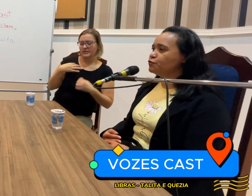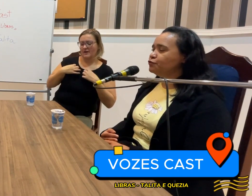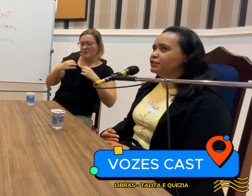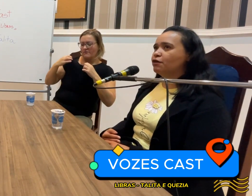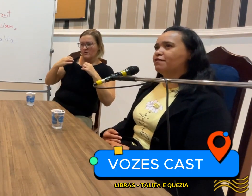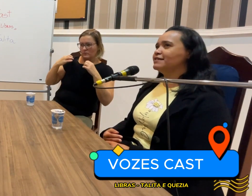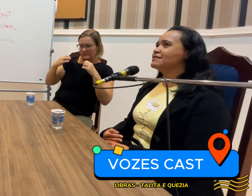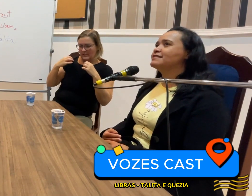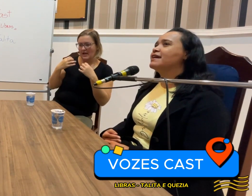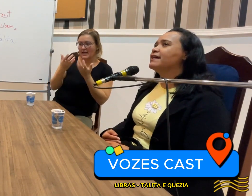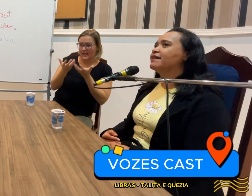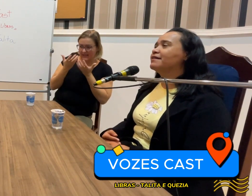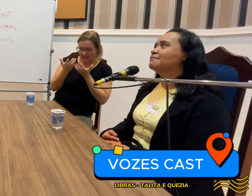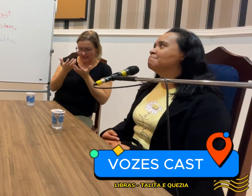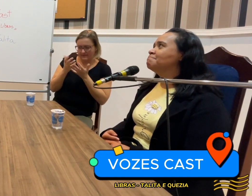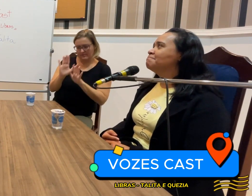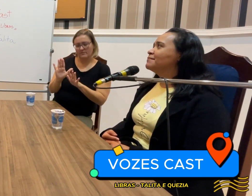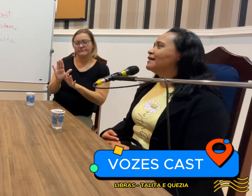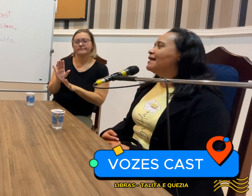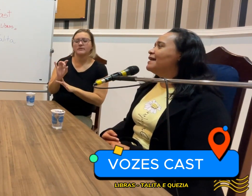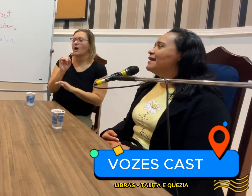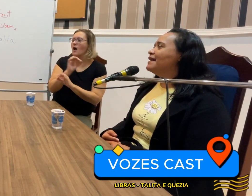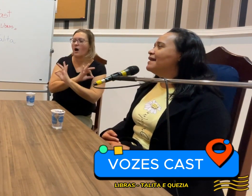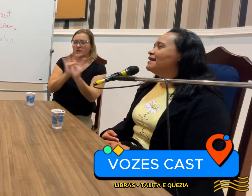o estudo não vai ser